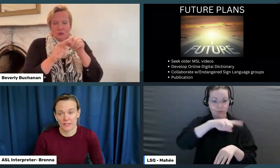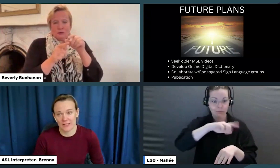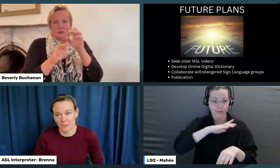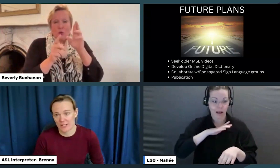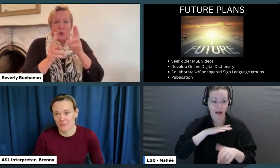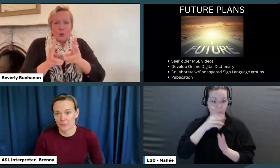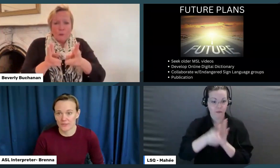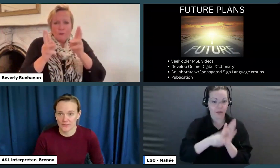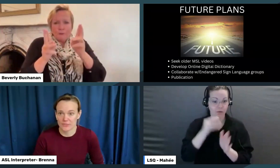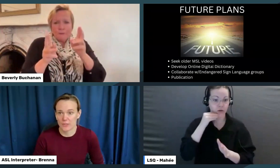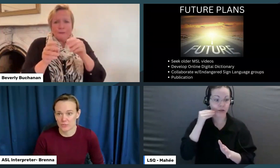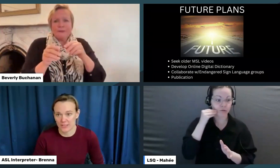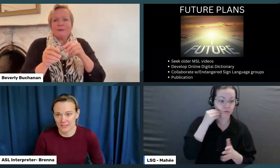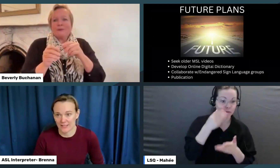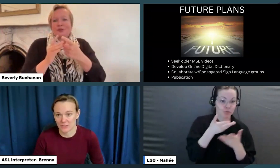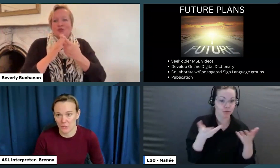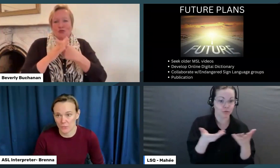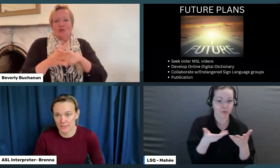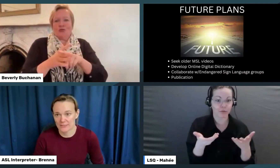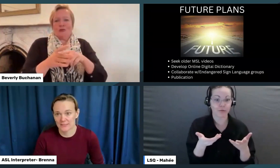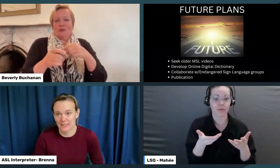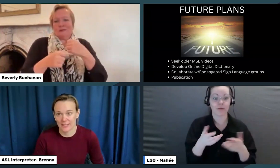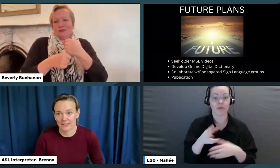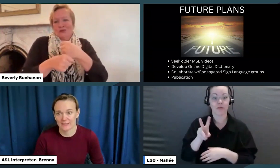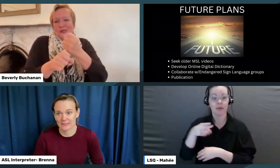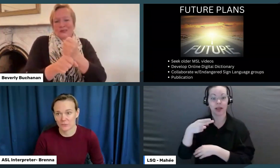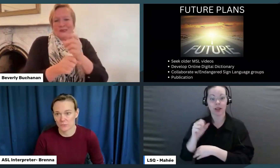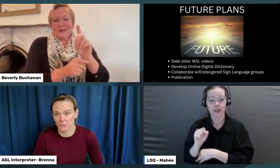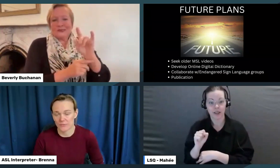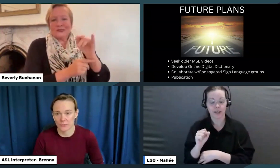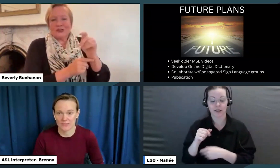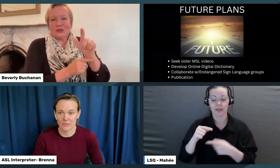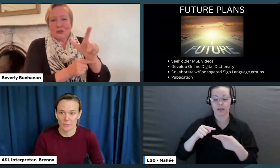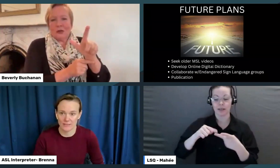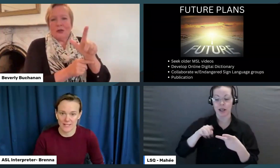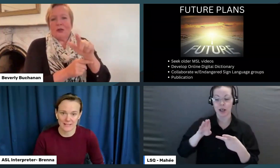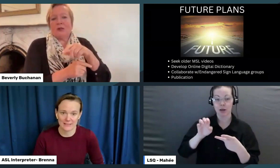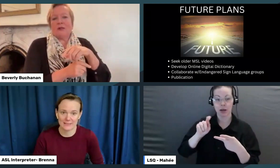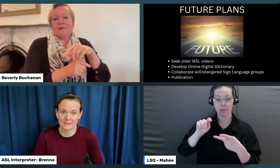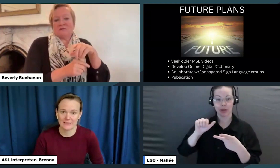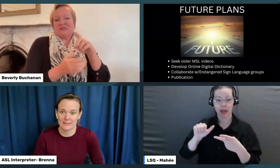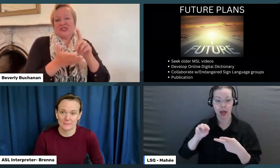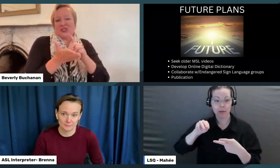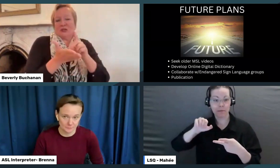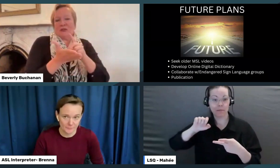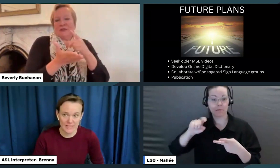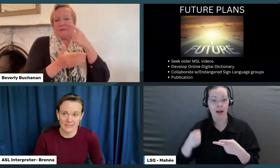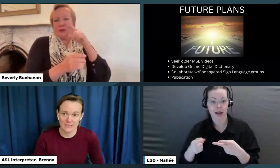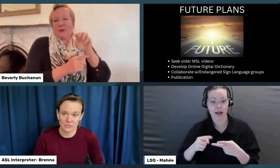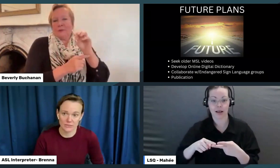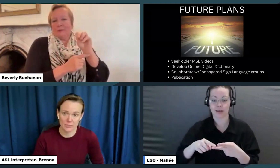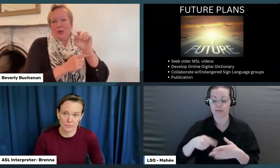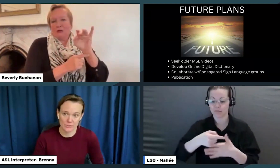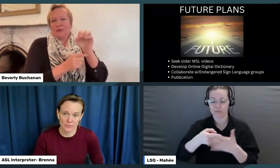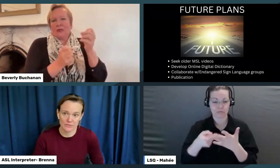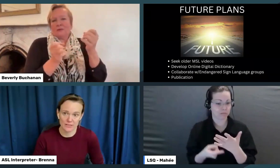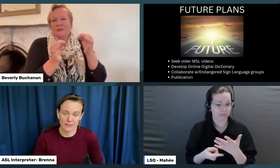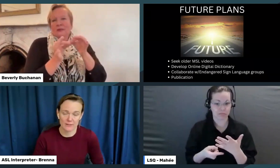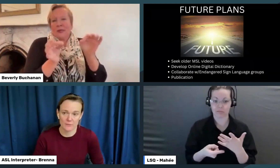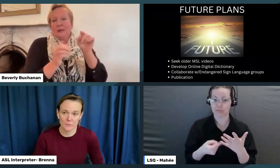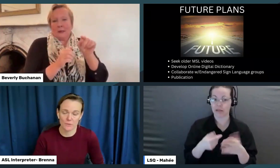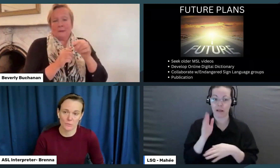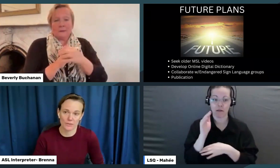avons 3200 discussions qui ont été montées, qui ont été préservées de